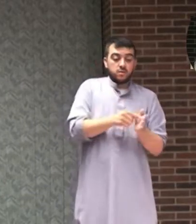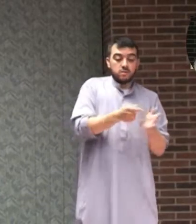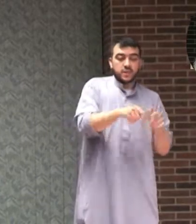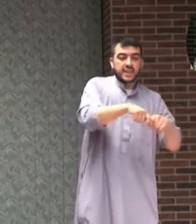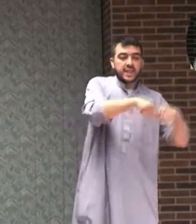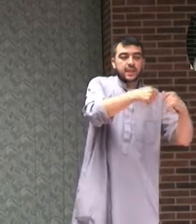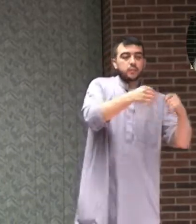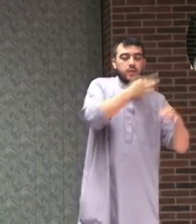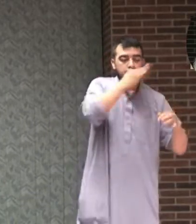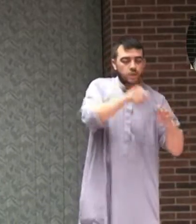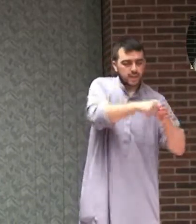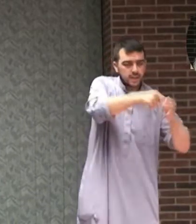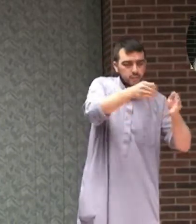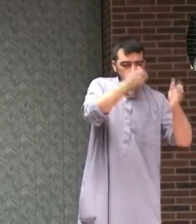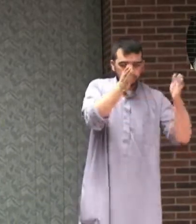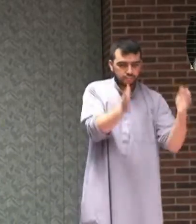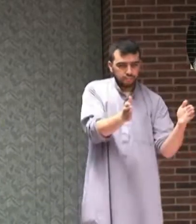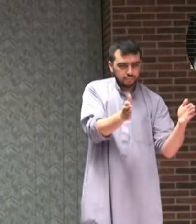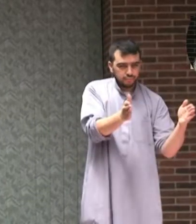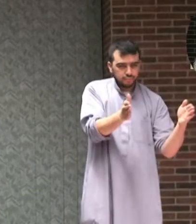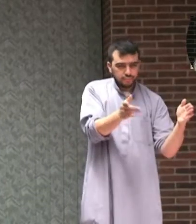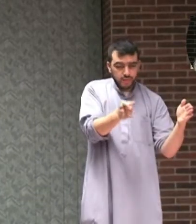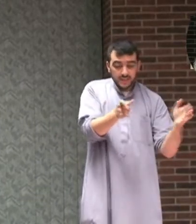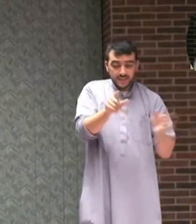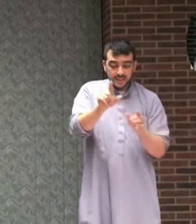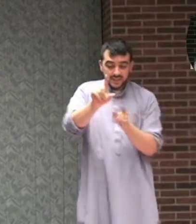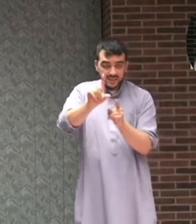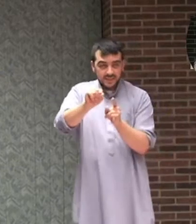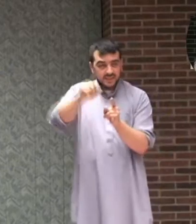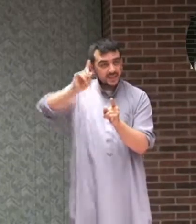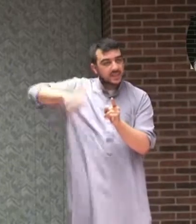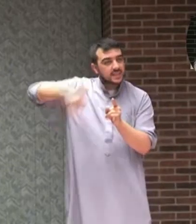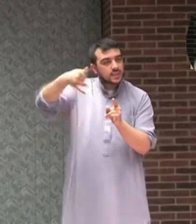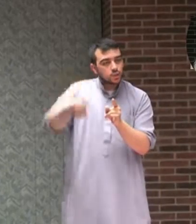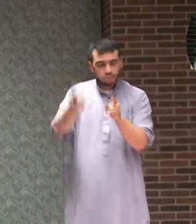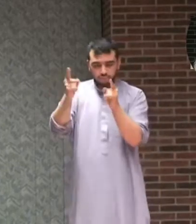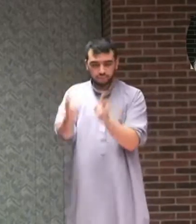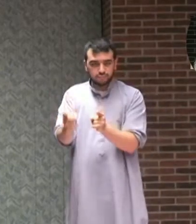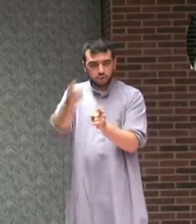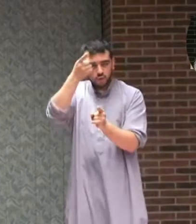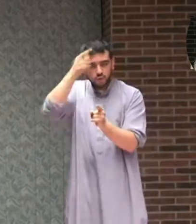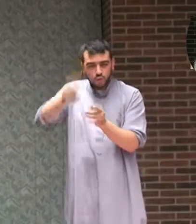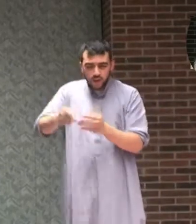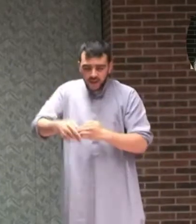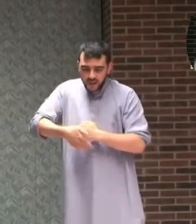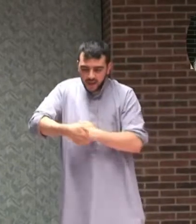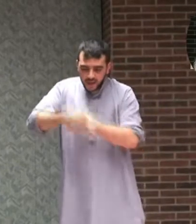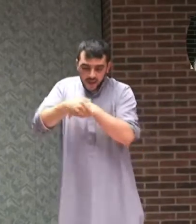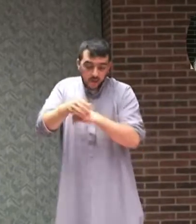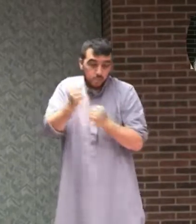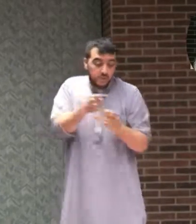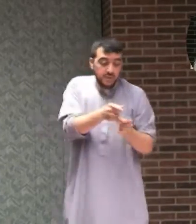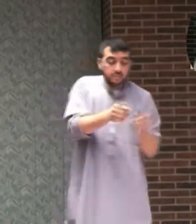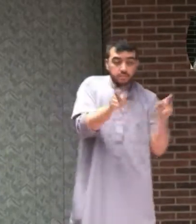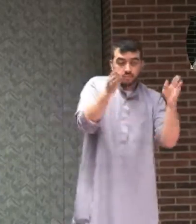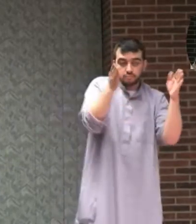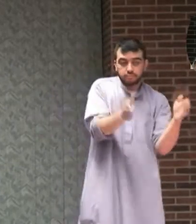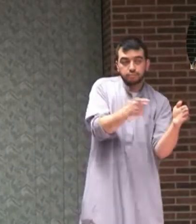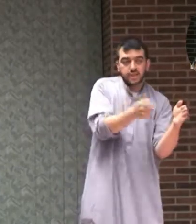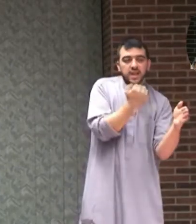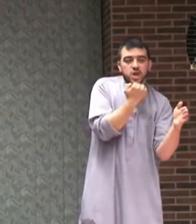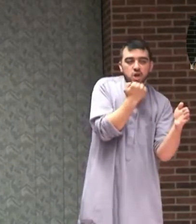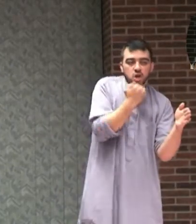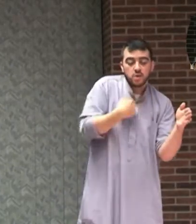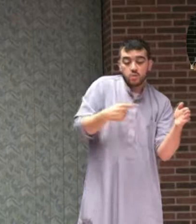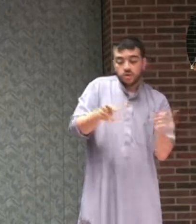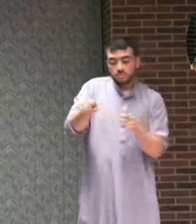durant ce mois-ci. Et de cette sorte, Allah subhanahu wa ta'ala nous légifère ce qu'on appelle zakatul fitr, l'aumône que